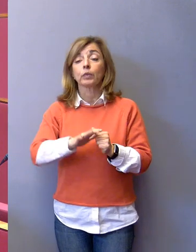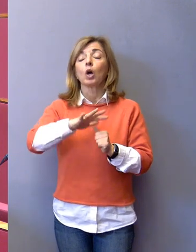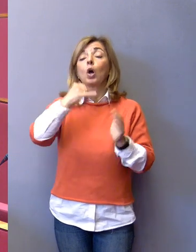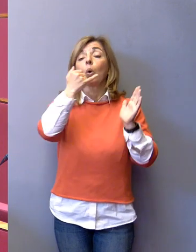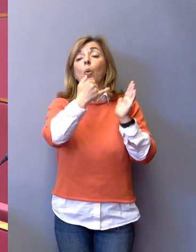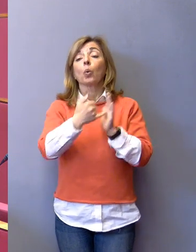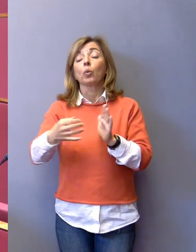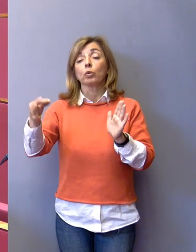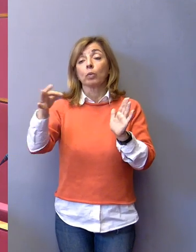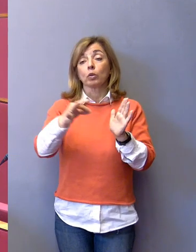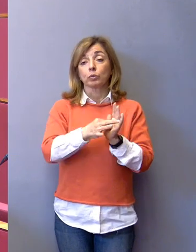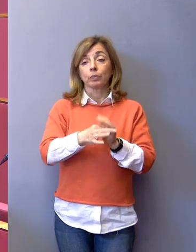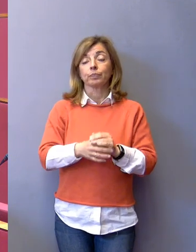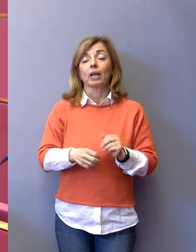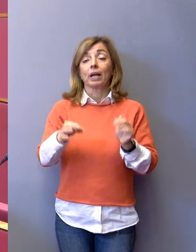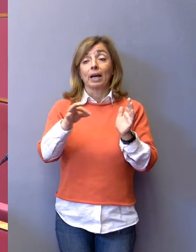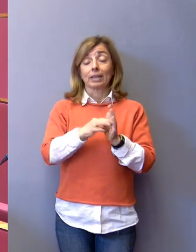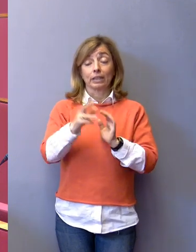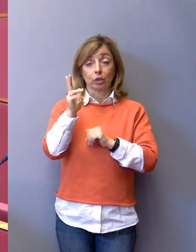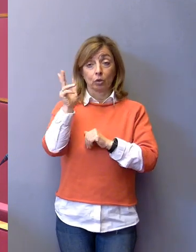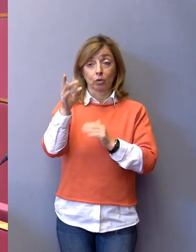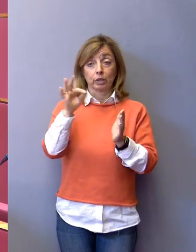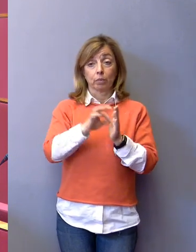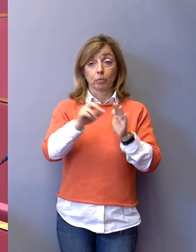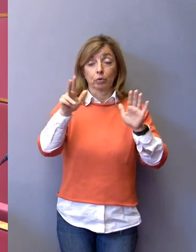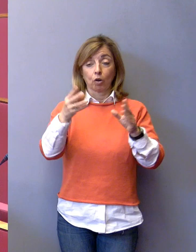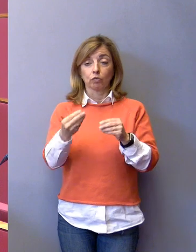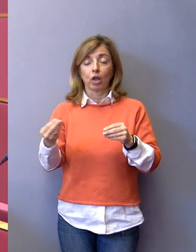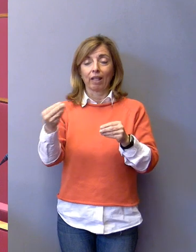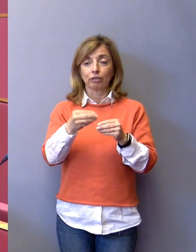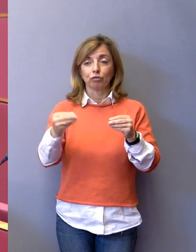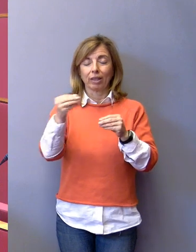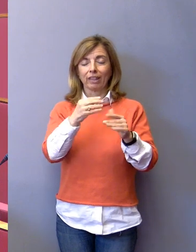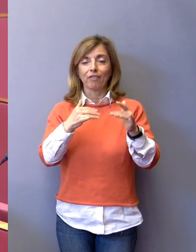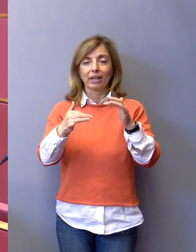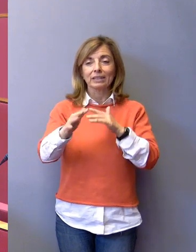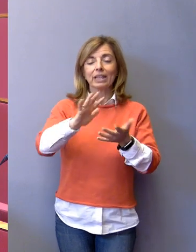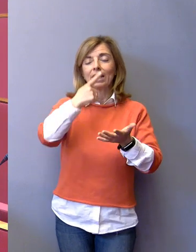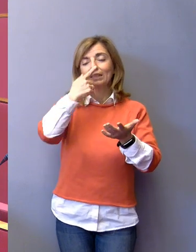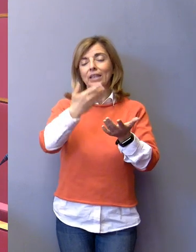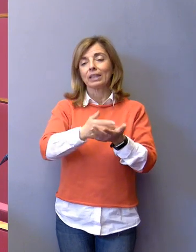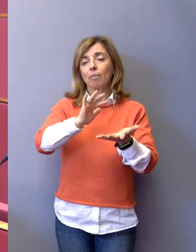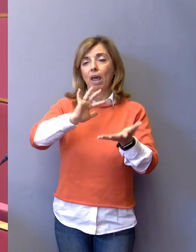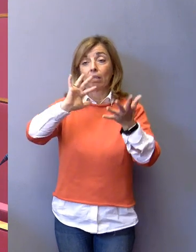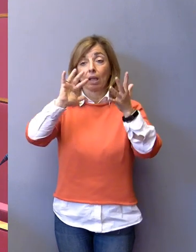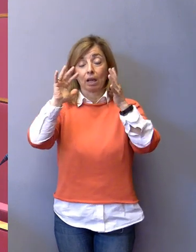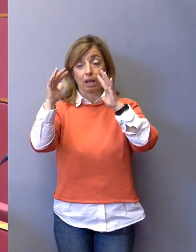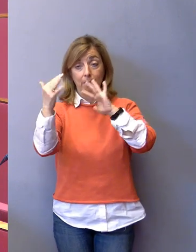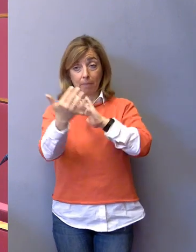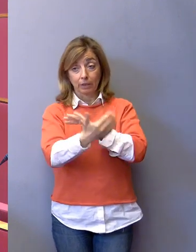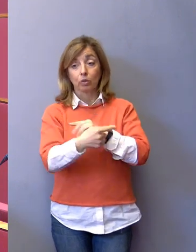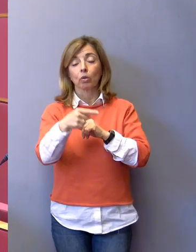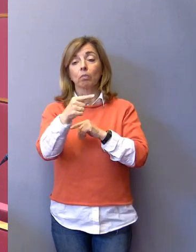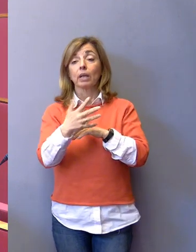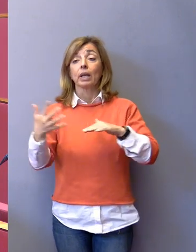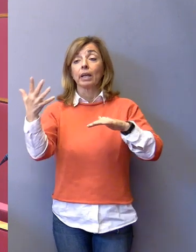che all'articolo 13.8 incentivi alla resilienza ed adattamento al cambiamento climatico gli